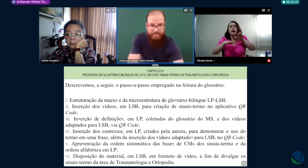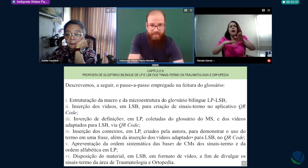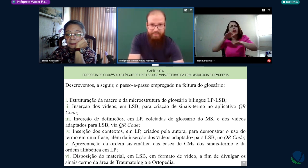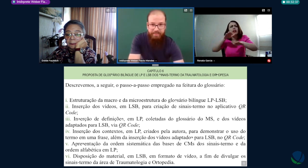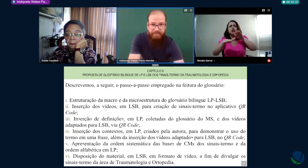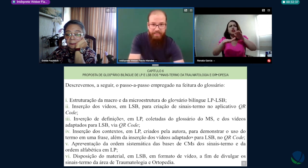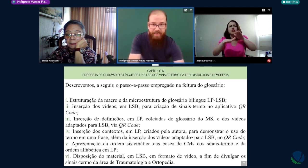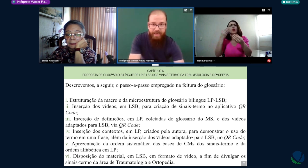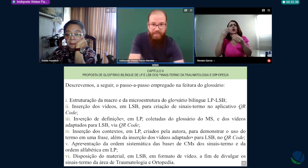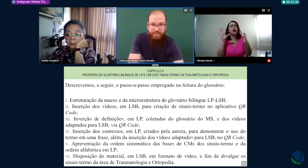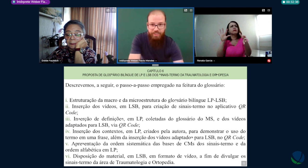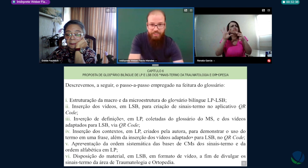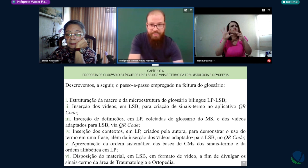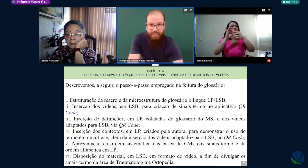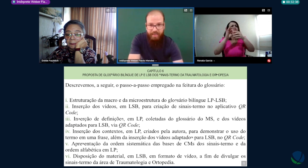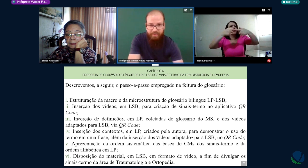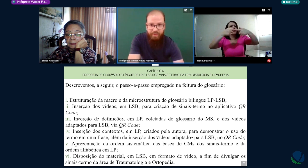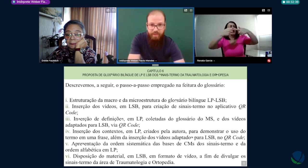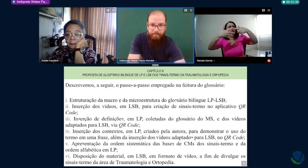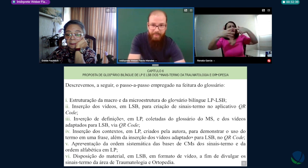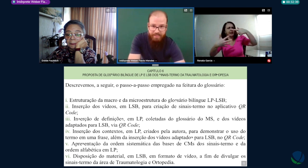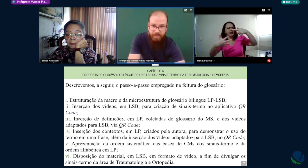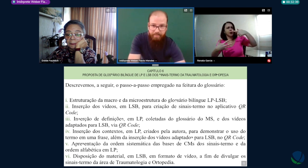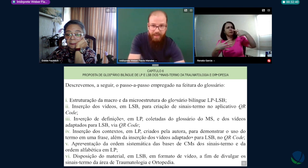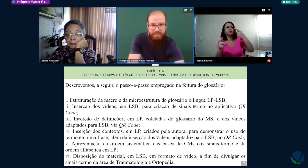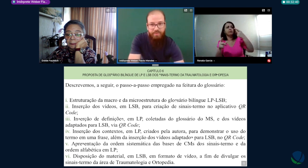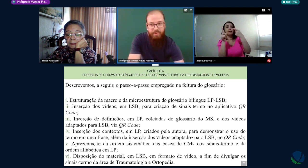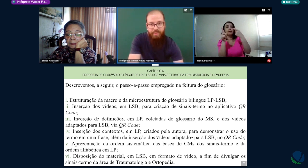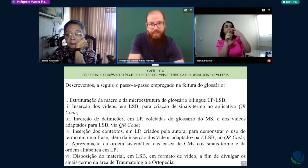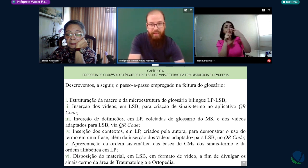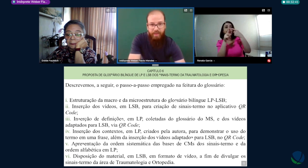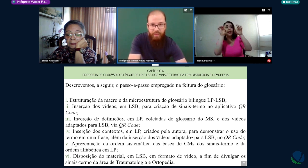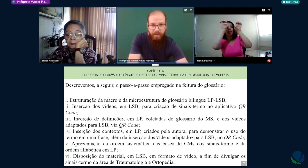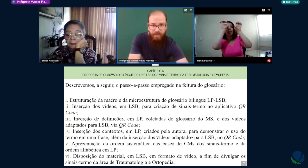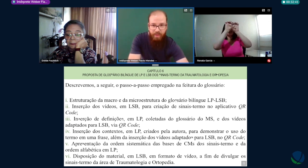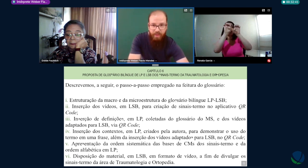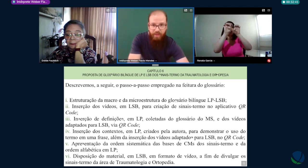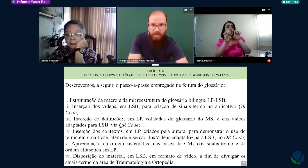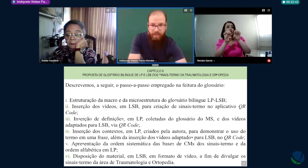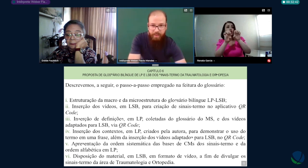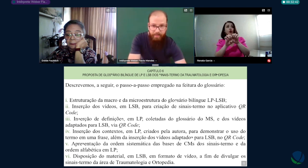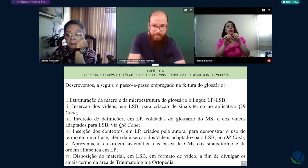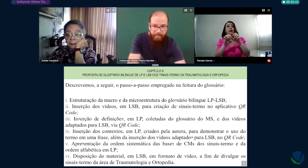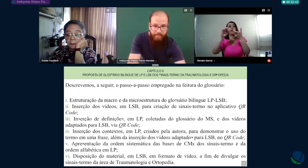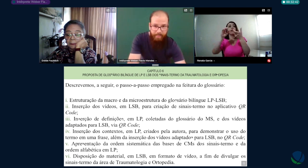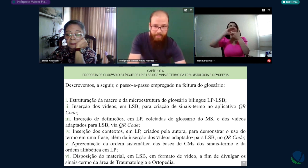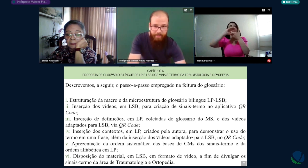área pesquisada, e aí a gente descreve passo a passo